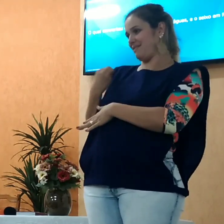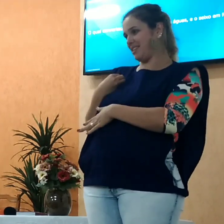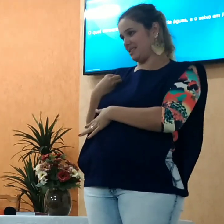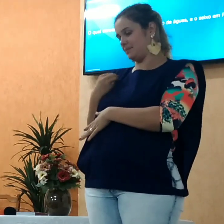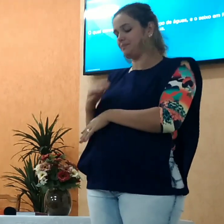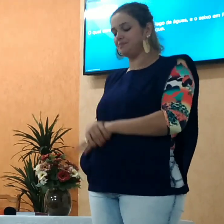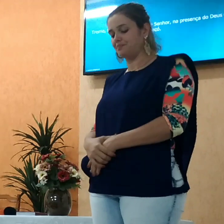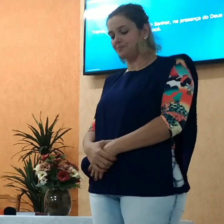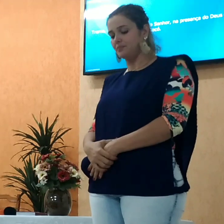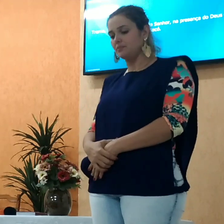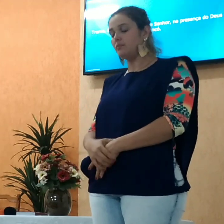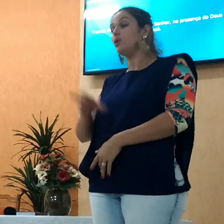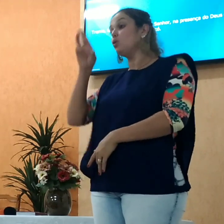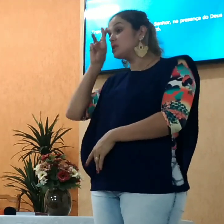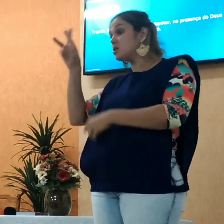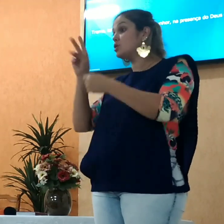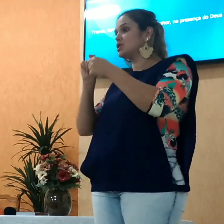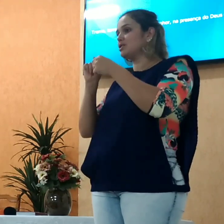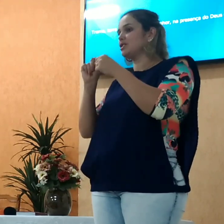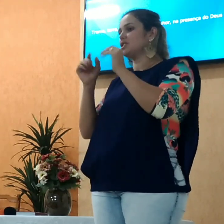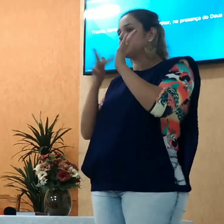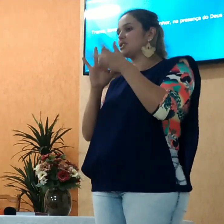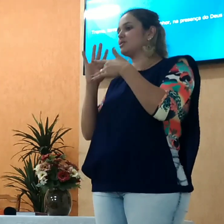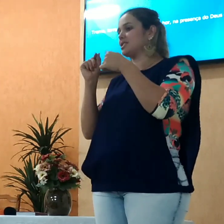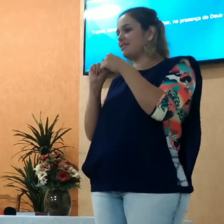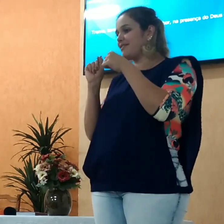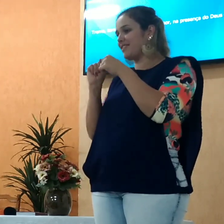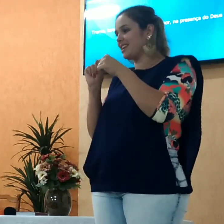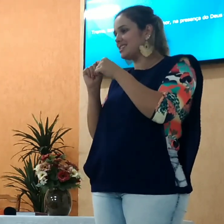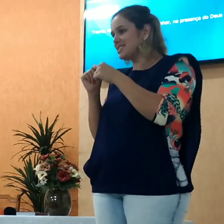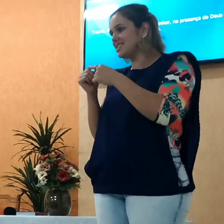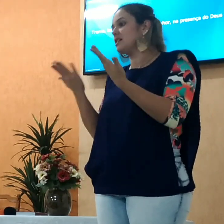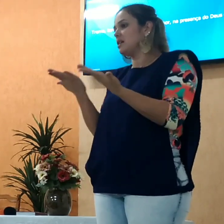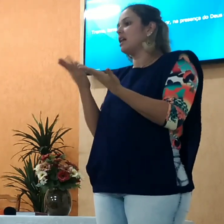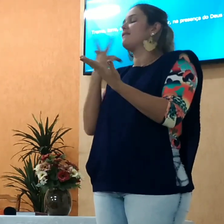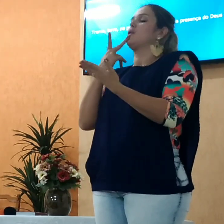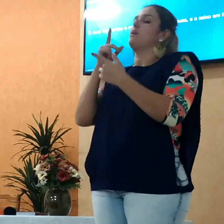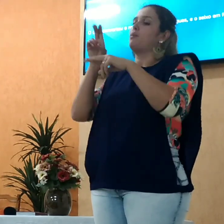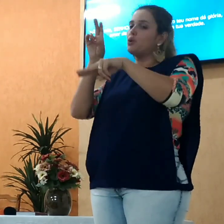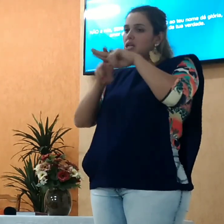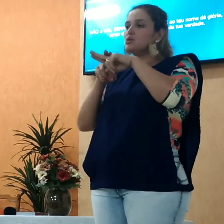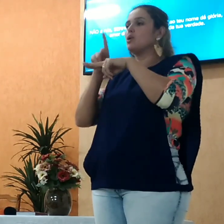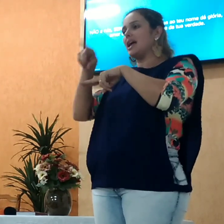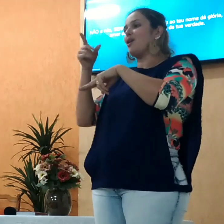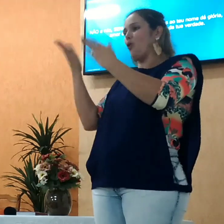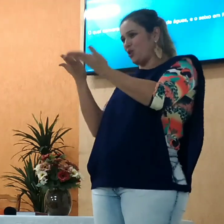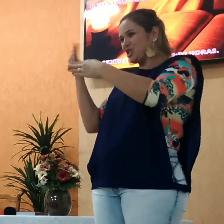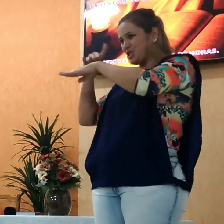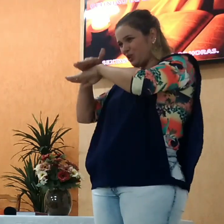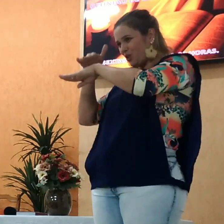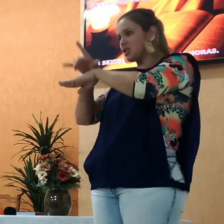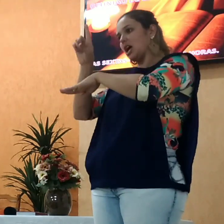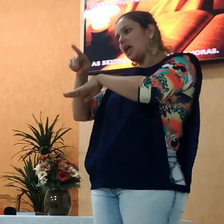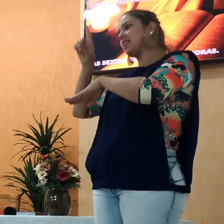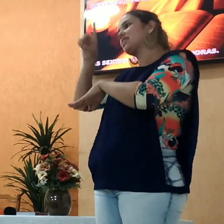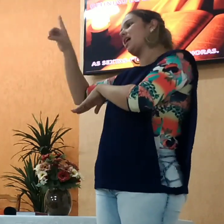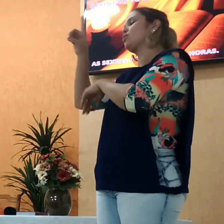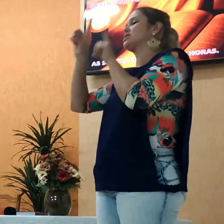isso, e isso é coisa maravilhosa aos nossos olhos. Então, essa noite, foi o Senhor que fez isso. Essa graça,